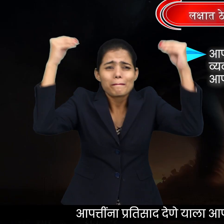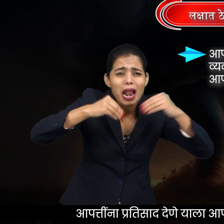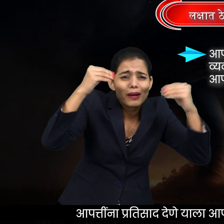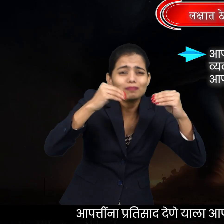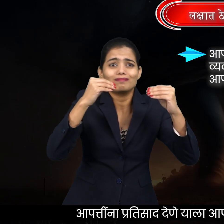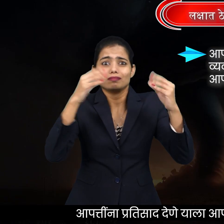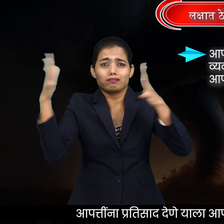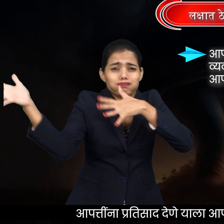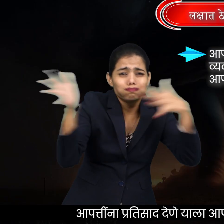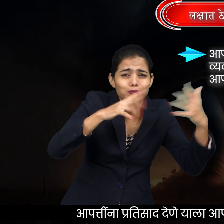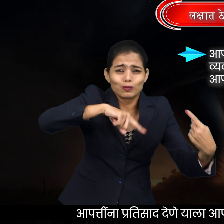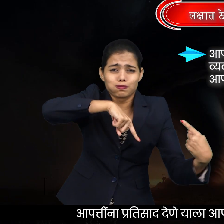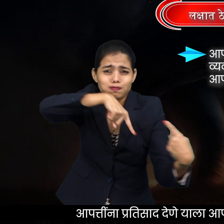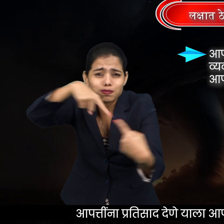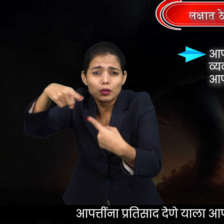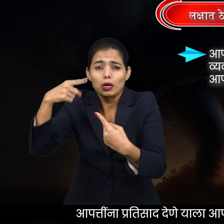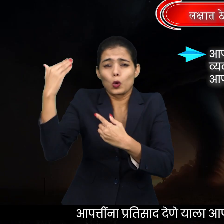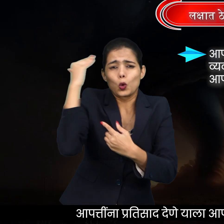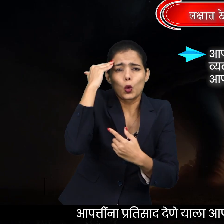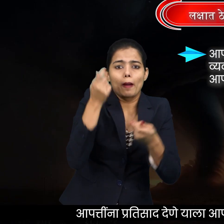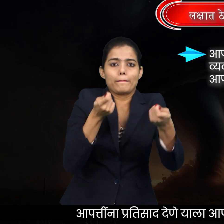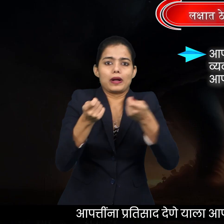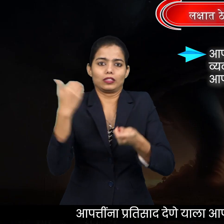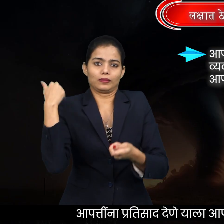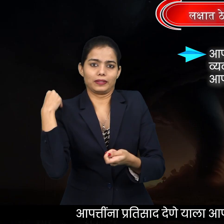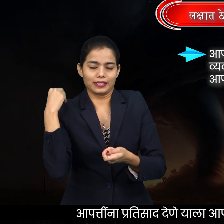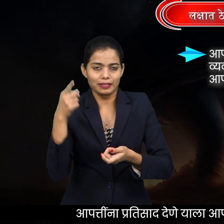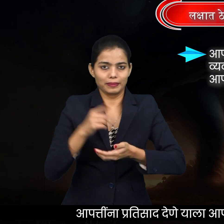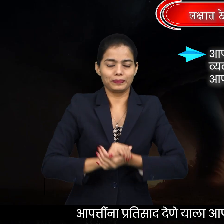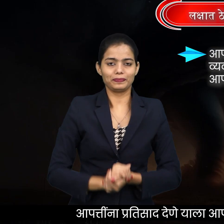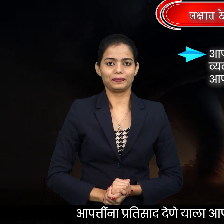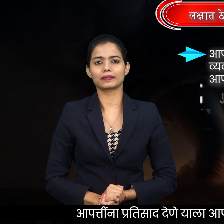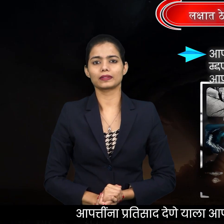देणे याला आपत्ती व्यवस्थापन असे म्हणतात.